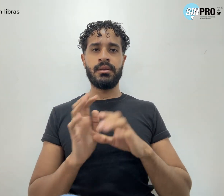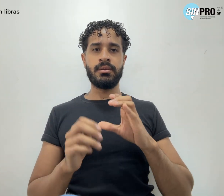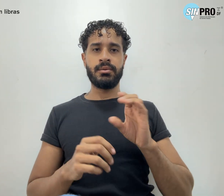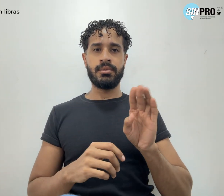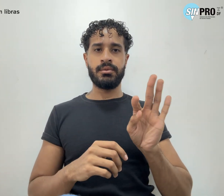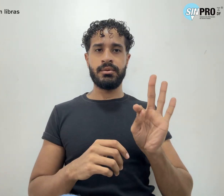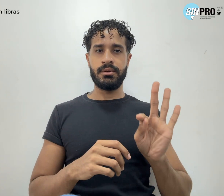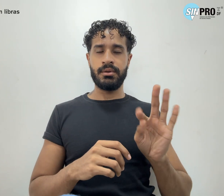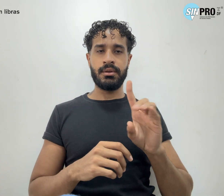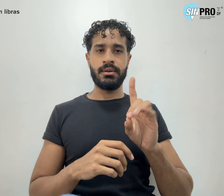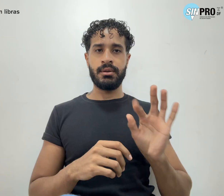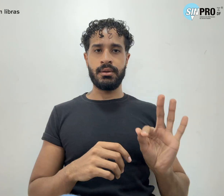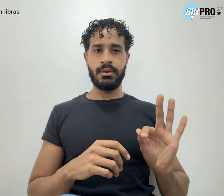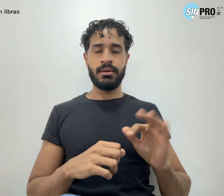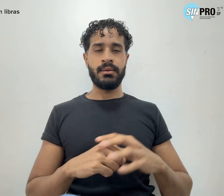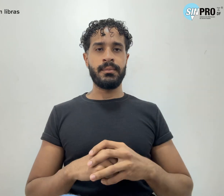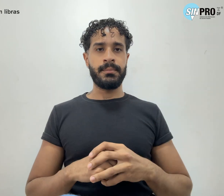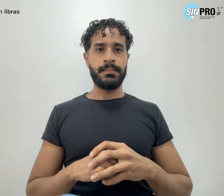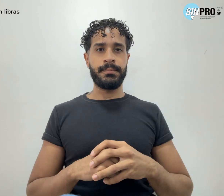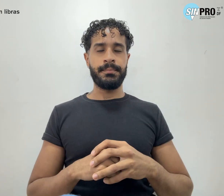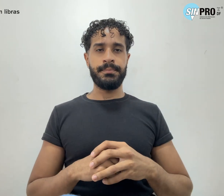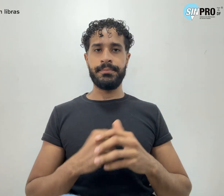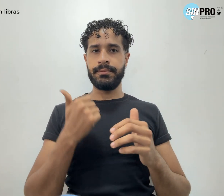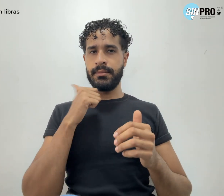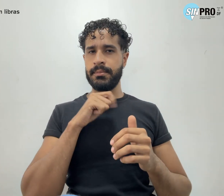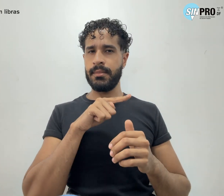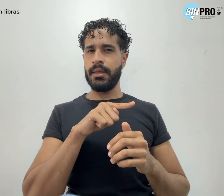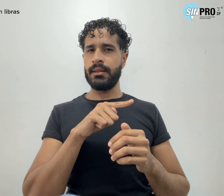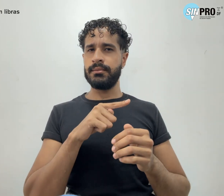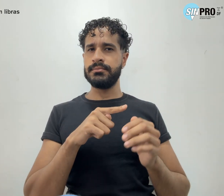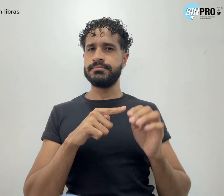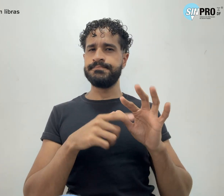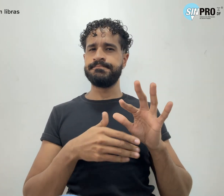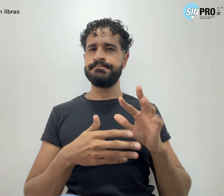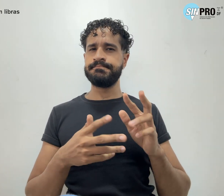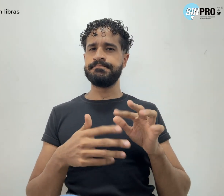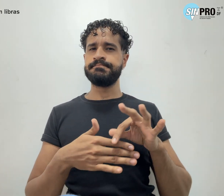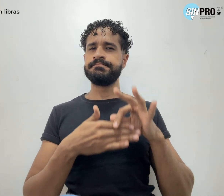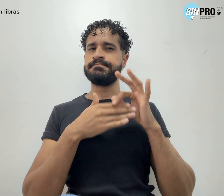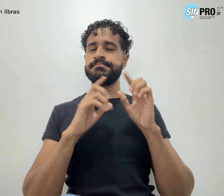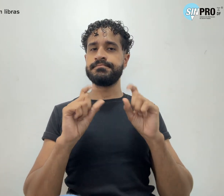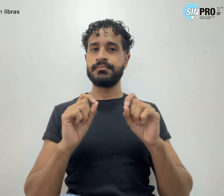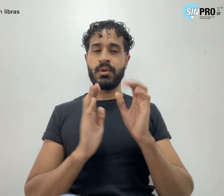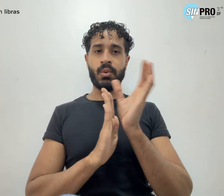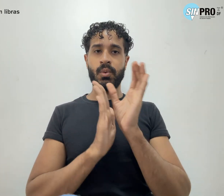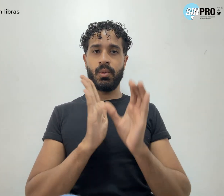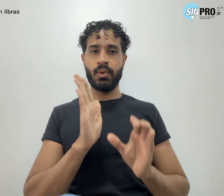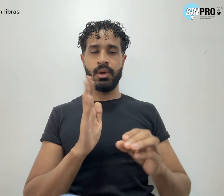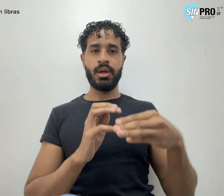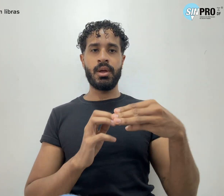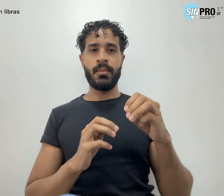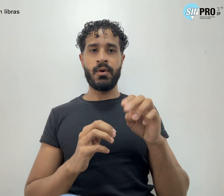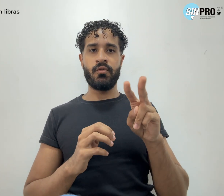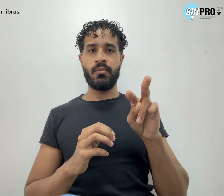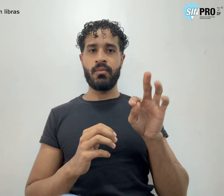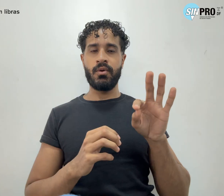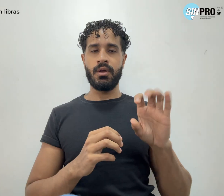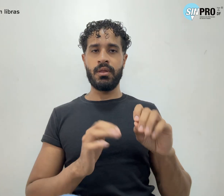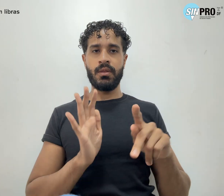CUT-DF. Ela destaca, entretanto, que o currículo em movimento da rede de